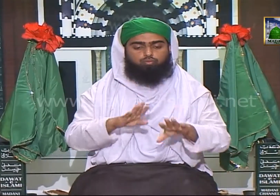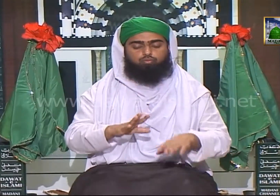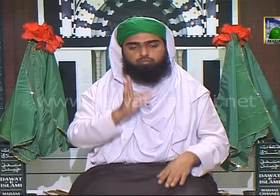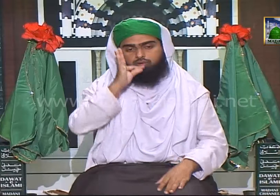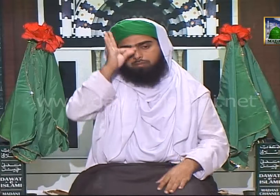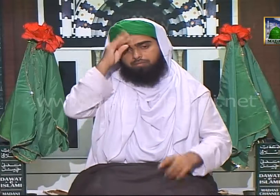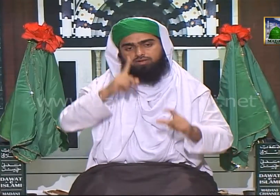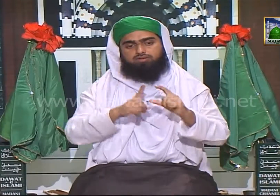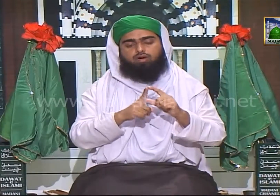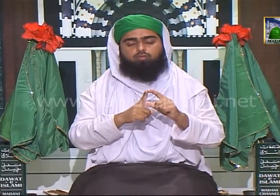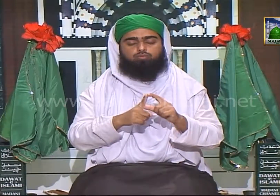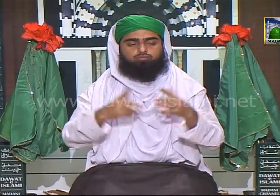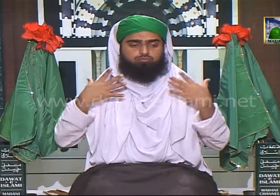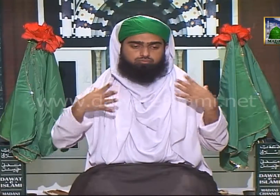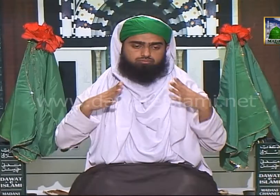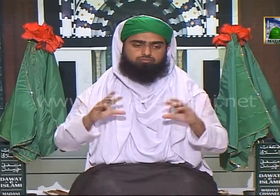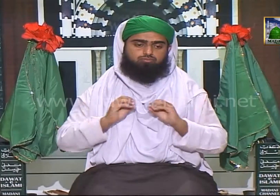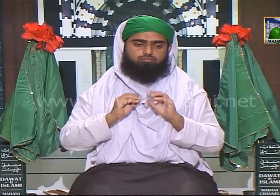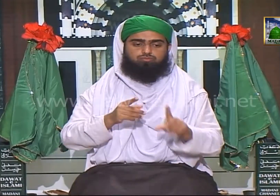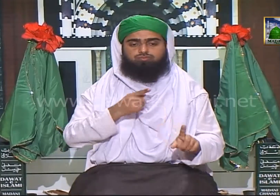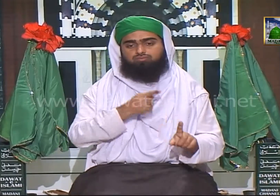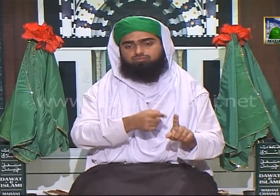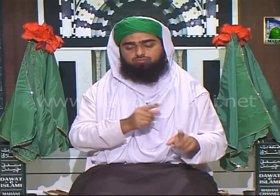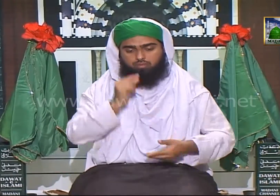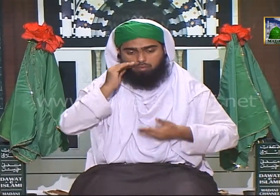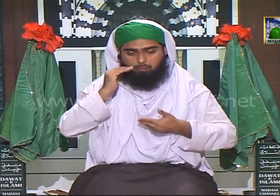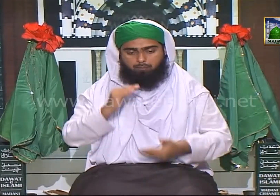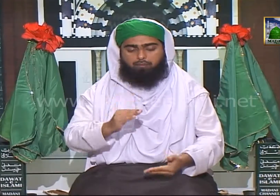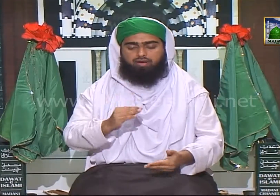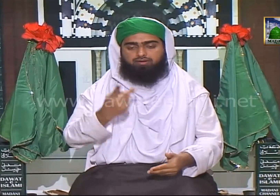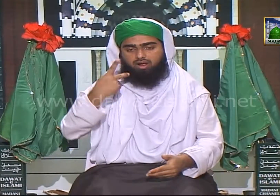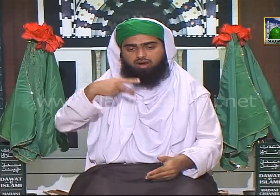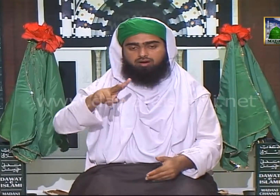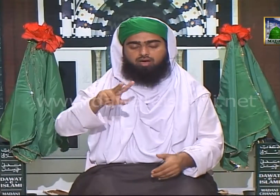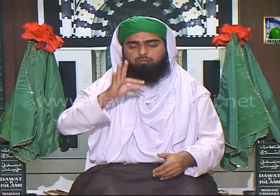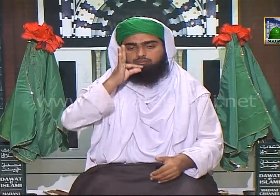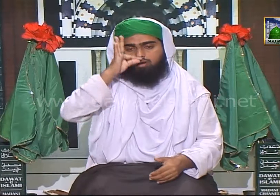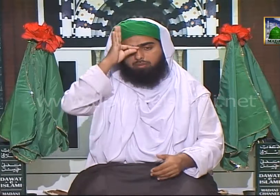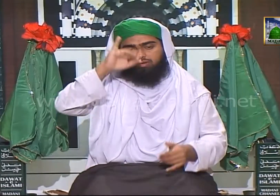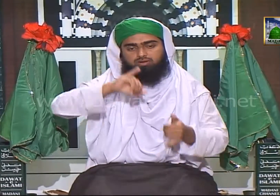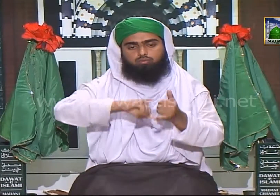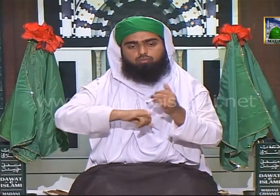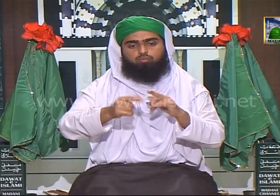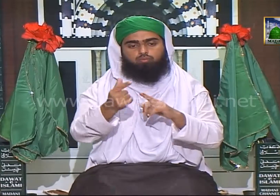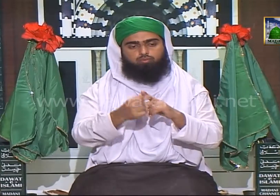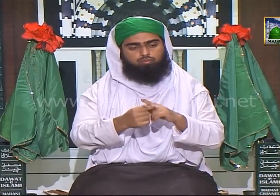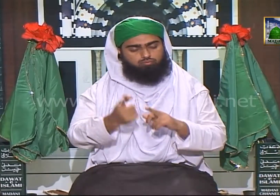بیچ کر اپنا گزارا کرتے. ان کے صاحبزادے سیدنا سلیمان علیہ نبینا علیہ السلام, یہ